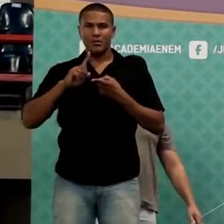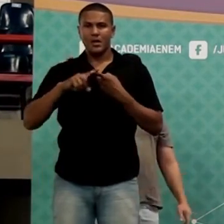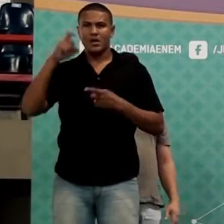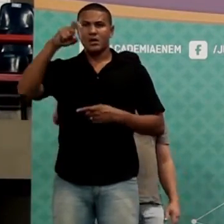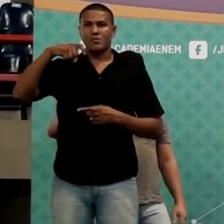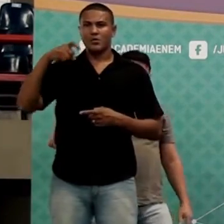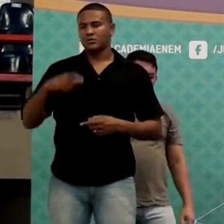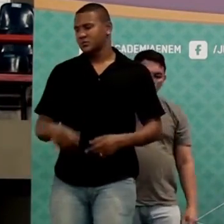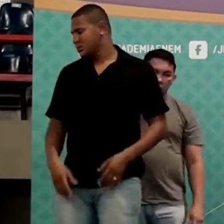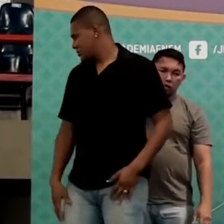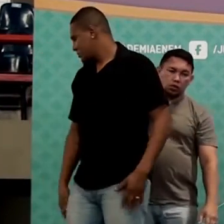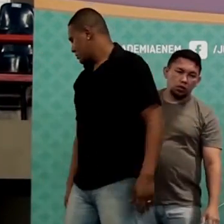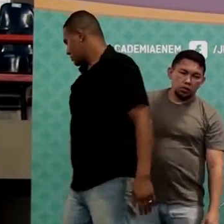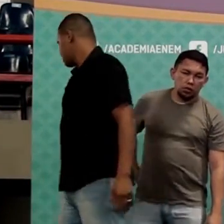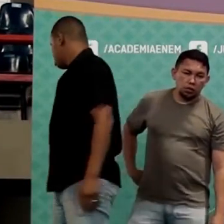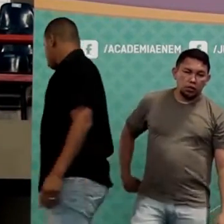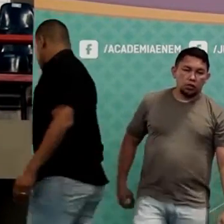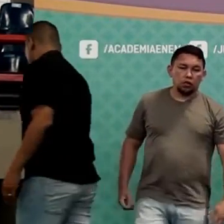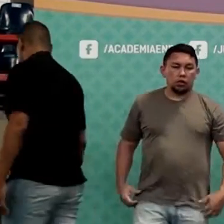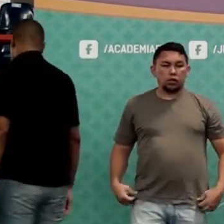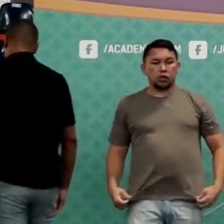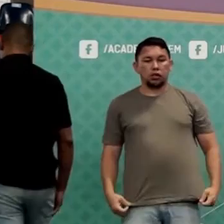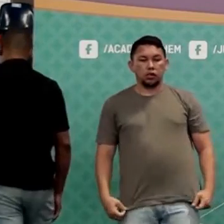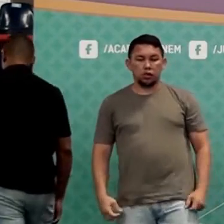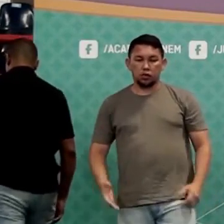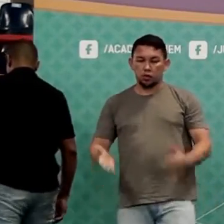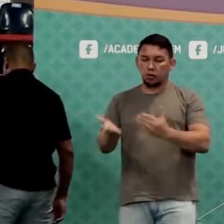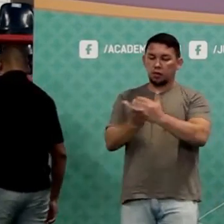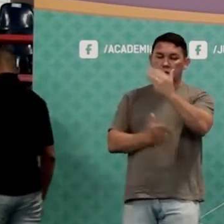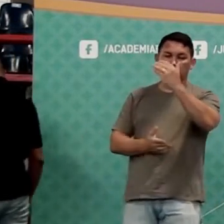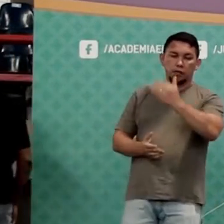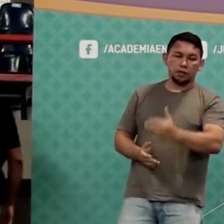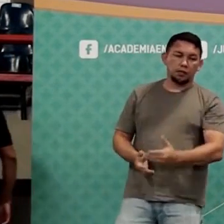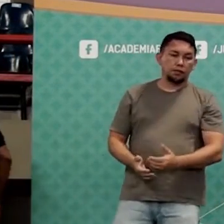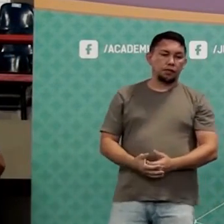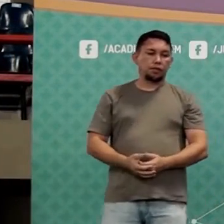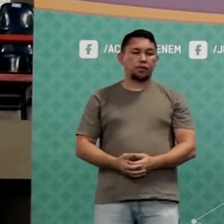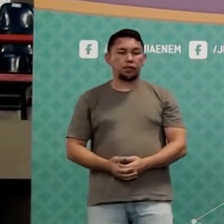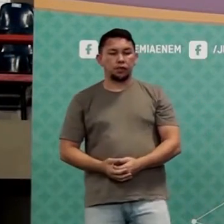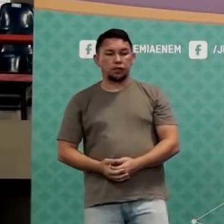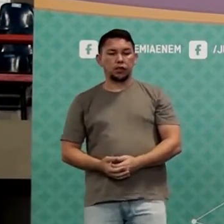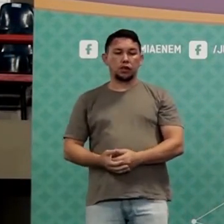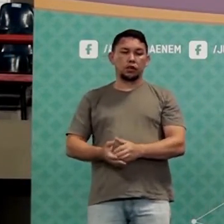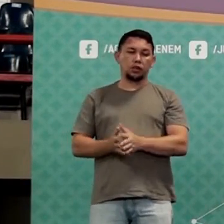consultar o parlamento. Beleza? Então vamos embora. Ó,